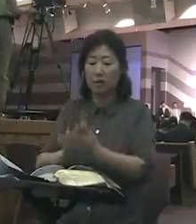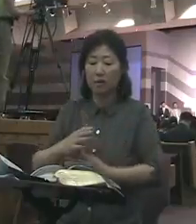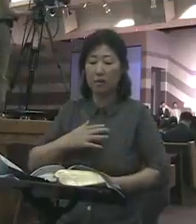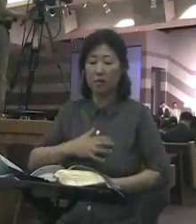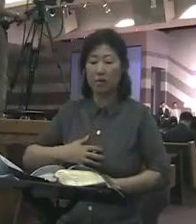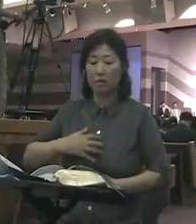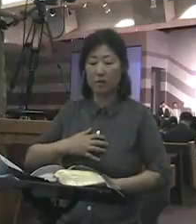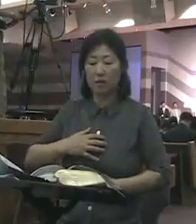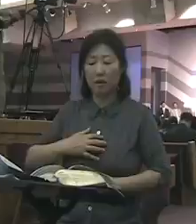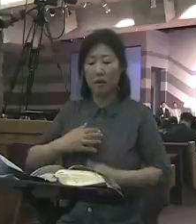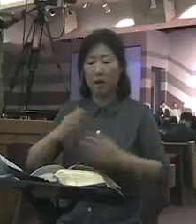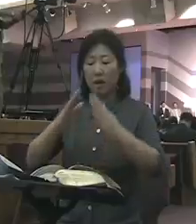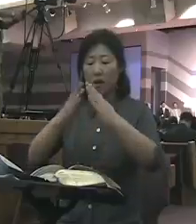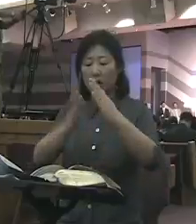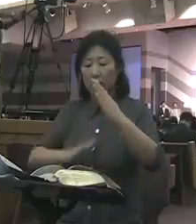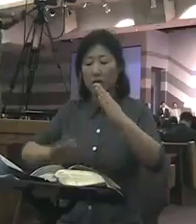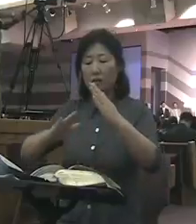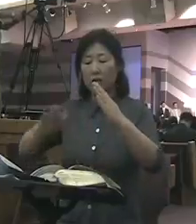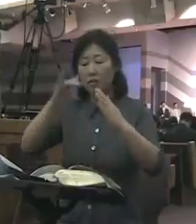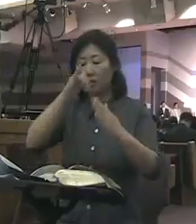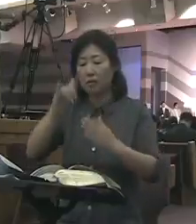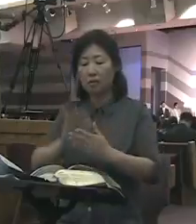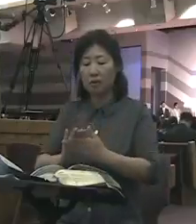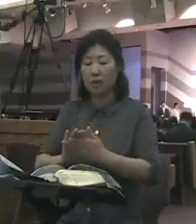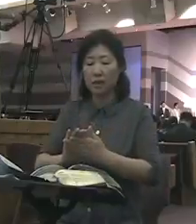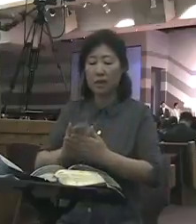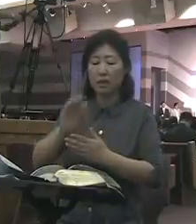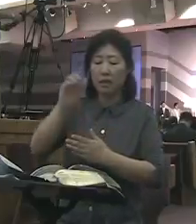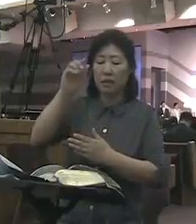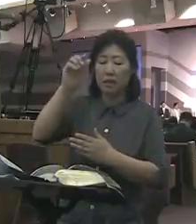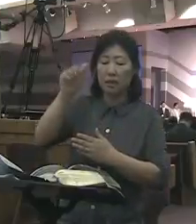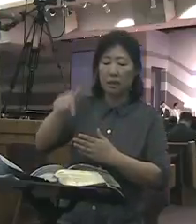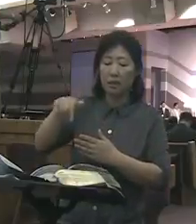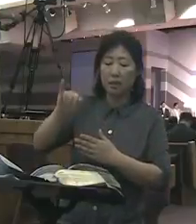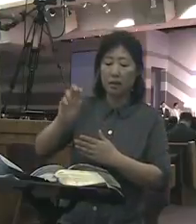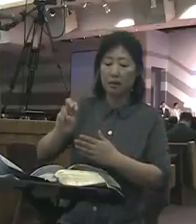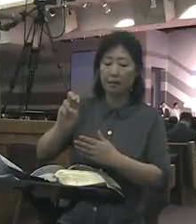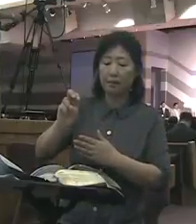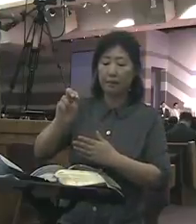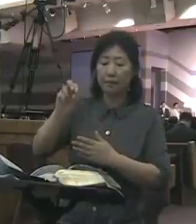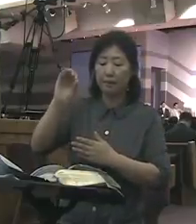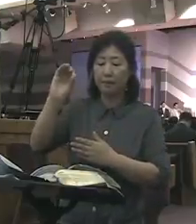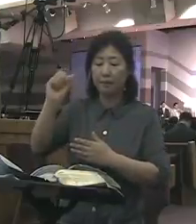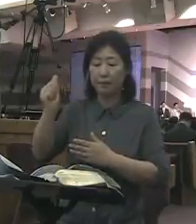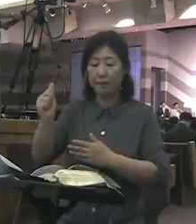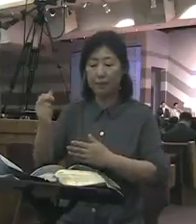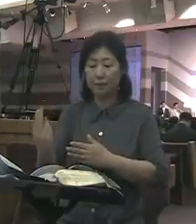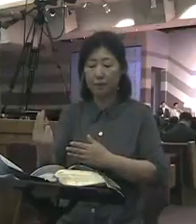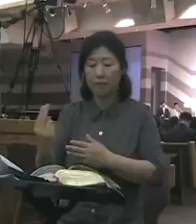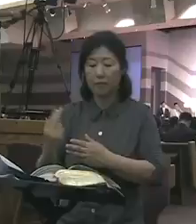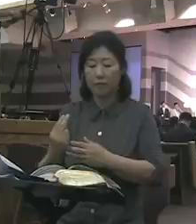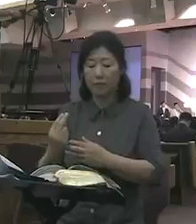가정도 있습니다. 김혁, 김정민 집사님 장인어른 되시는 구준호 집사님